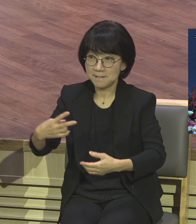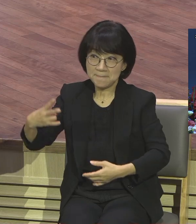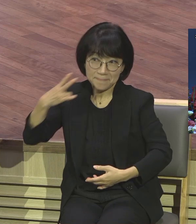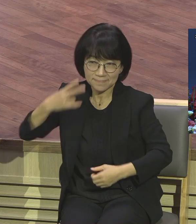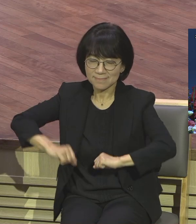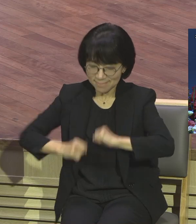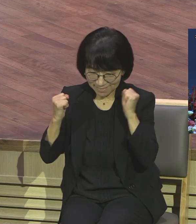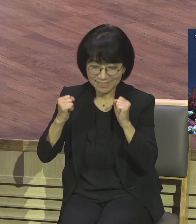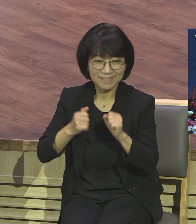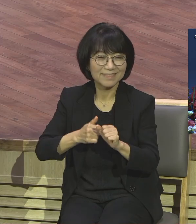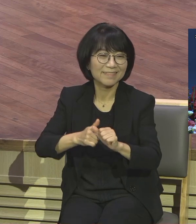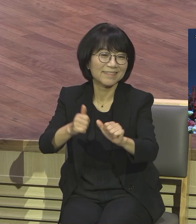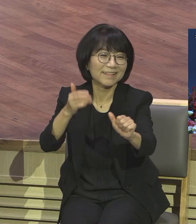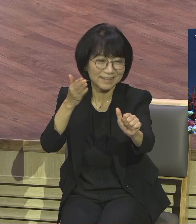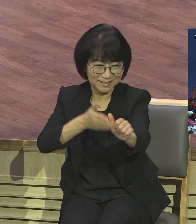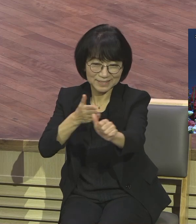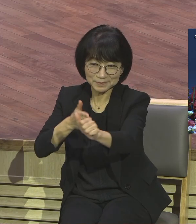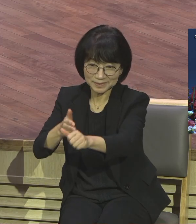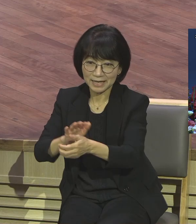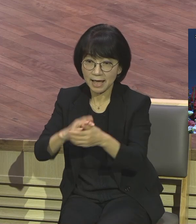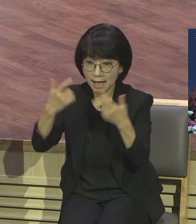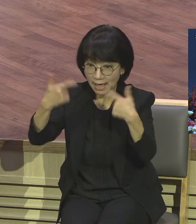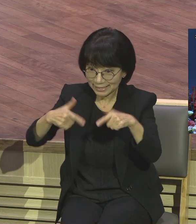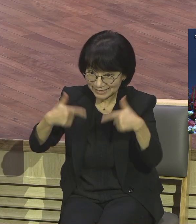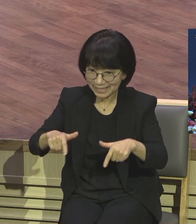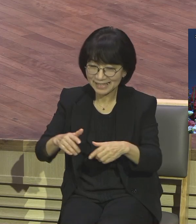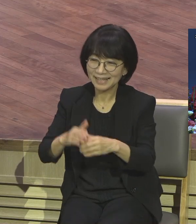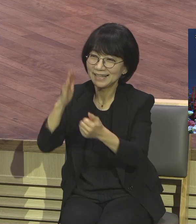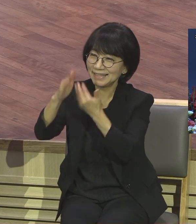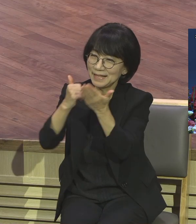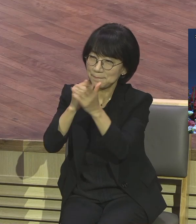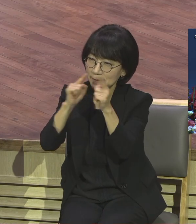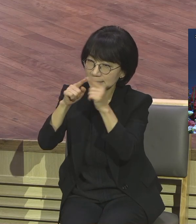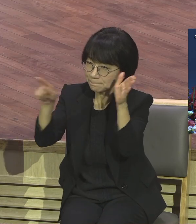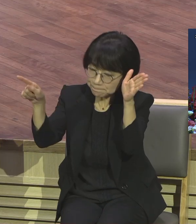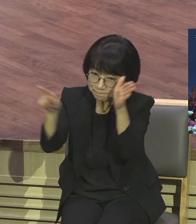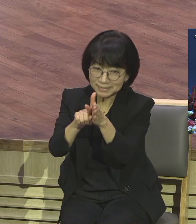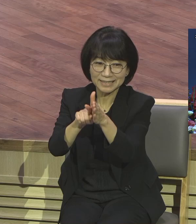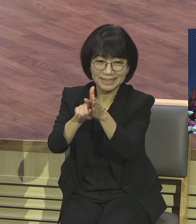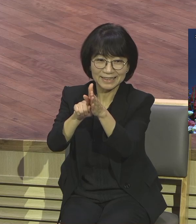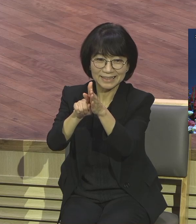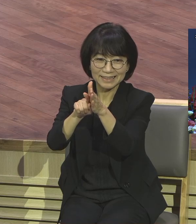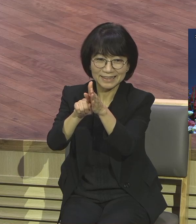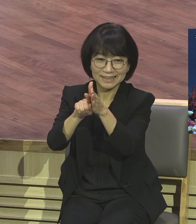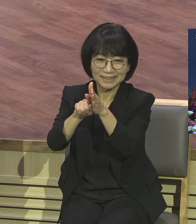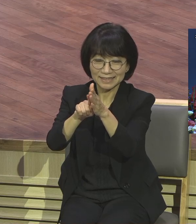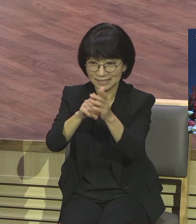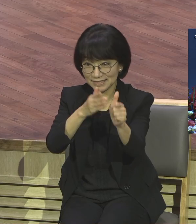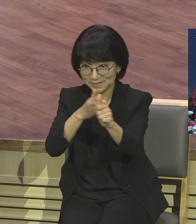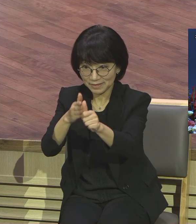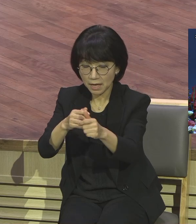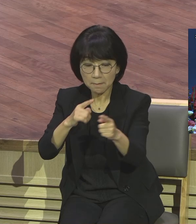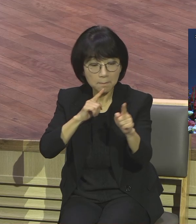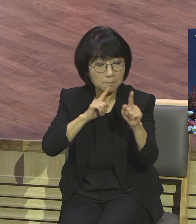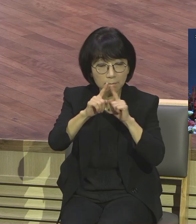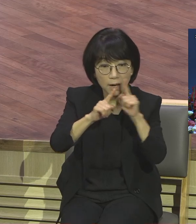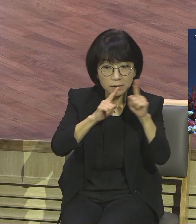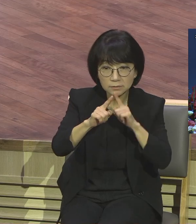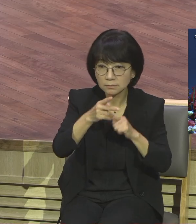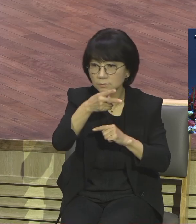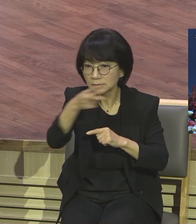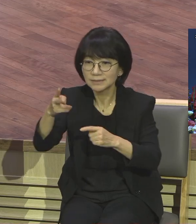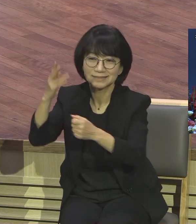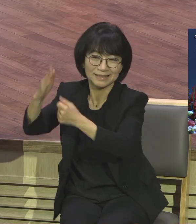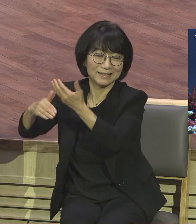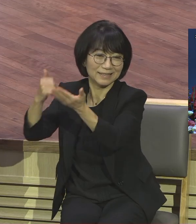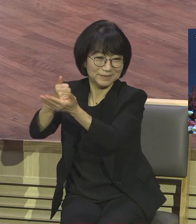늘 여러분이 갈급한 마음으로 말씀을 붙잡고 그럼 어떻게 됩니까? 말씀이 뭐예요? 하나님이세요. 아멘. 아, 말씀에 순종하면 뭐가